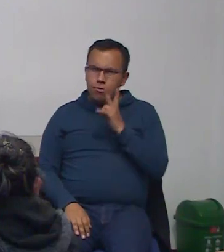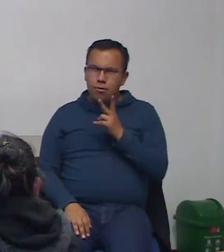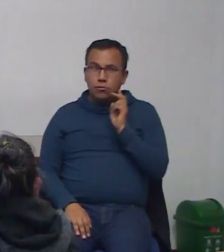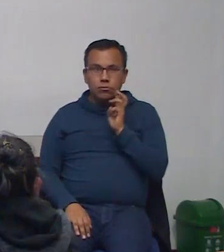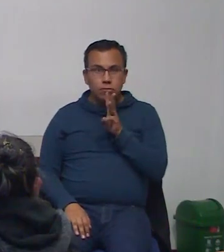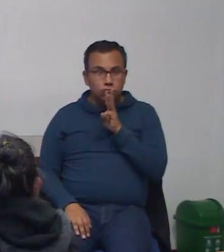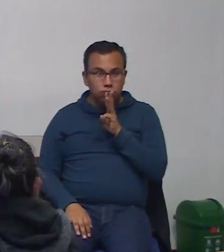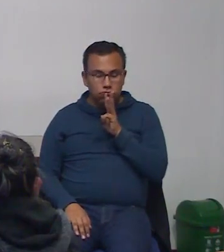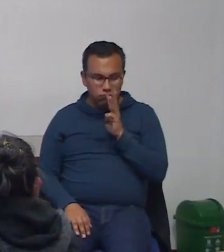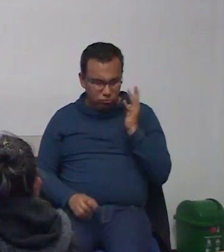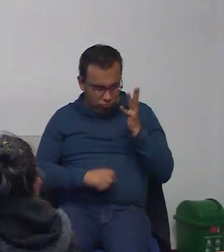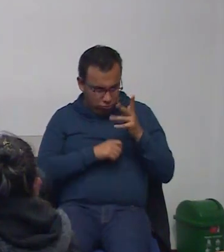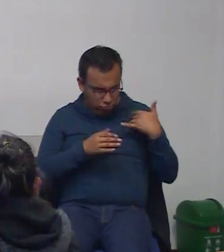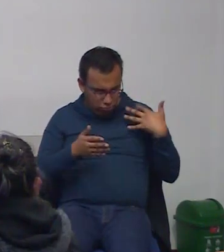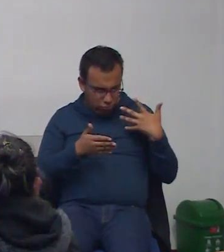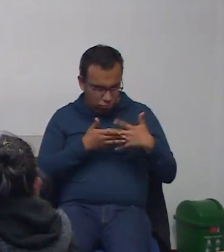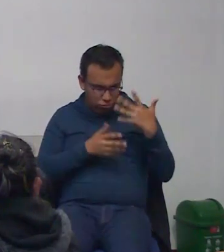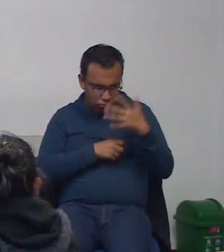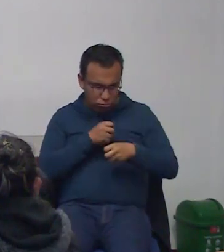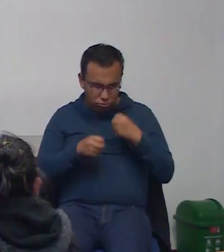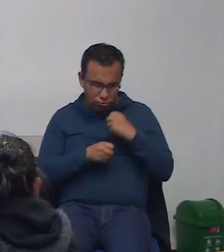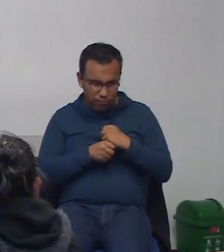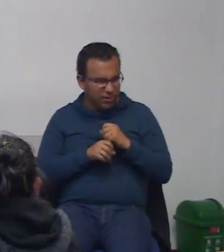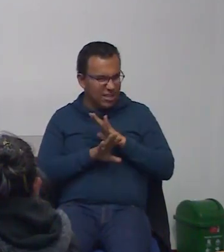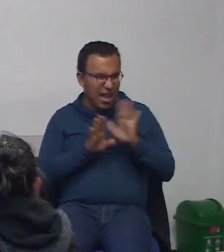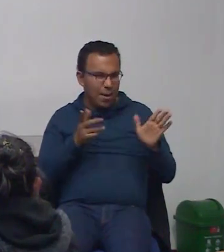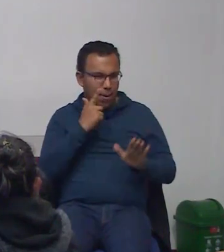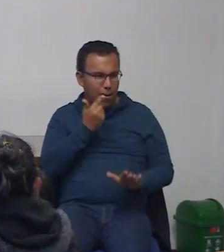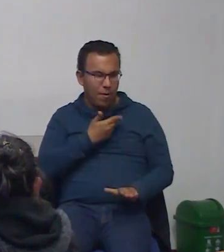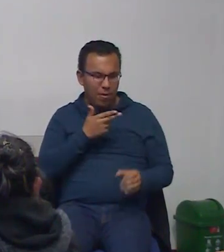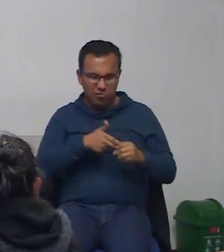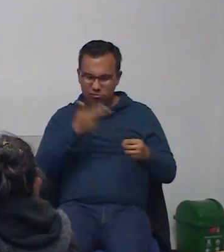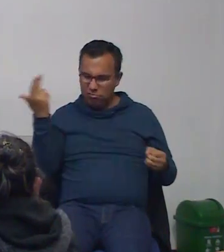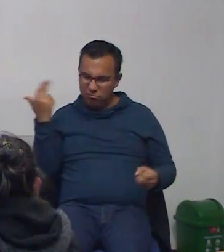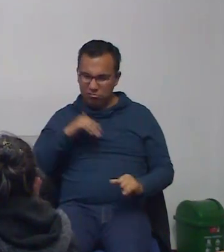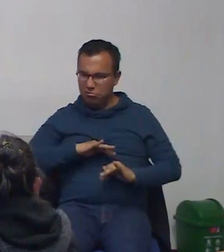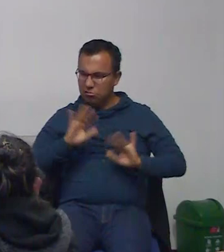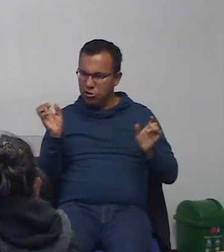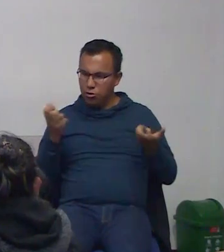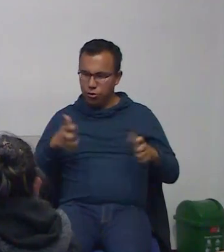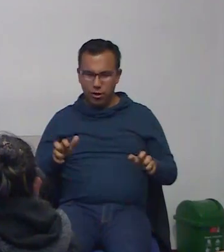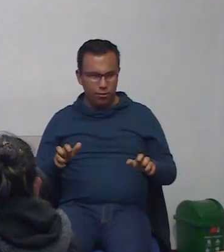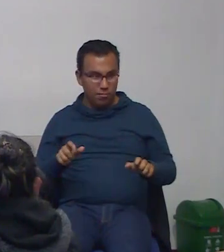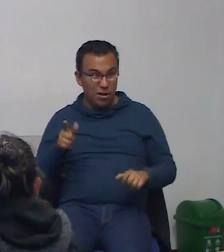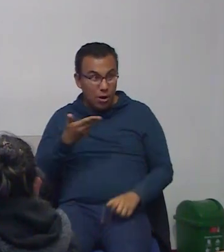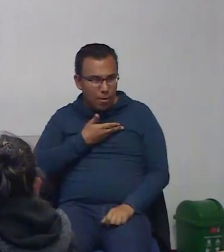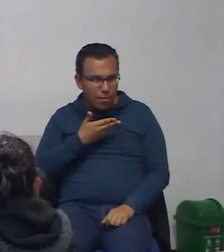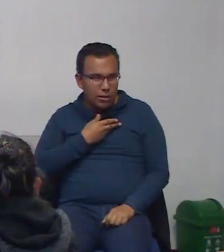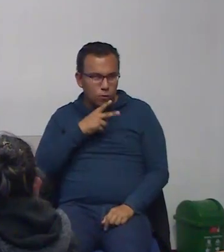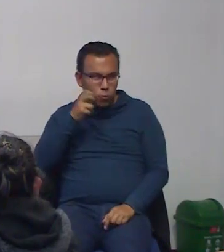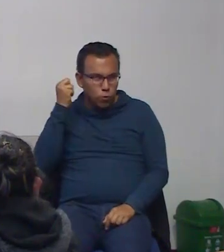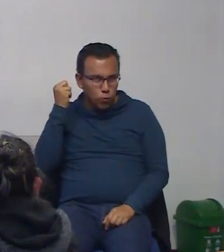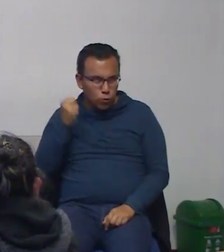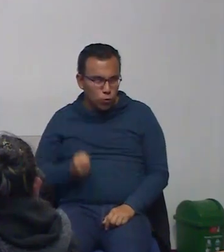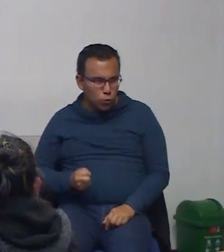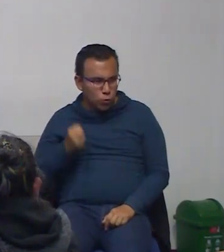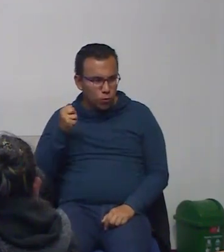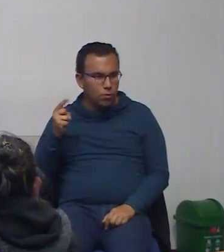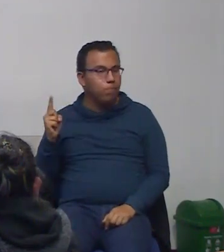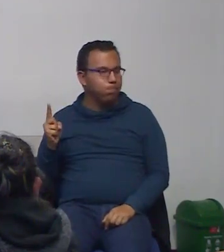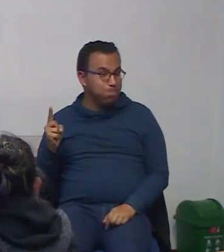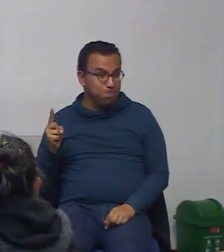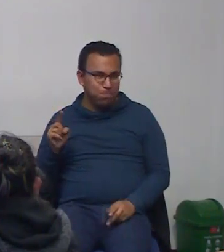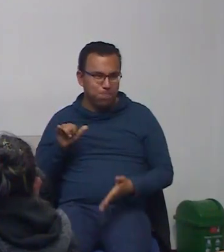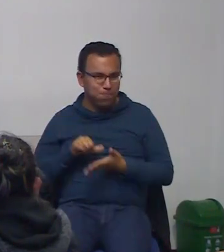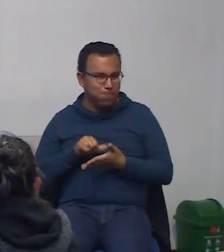más o tres en estos 5 años de esos eh pero inclusive tengo una mamá de la comunidad de las más complejas que casualmente ahí